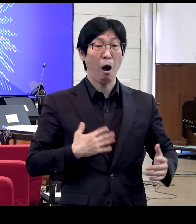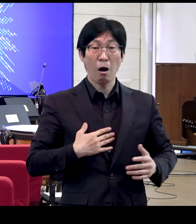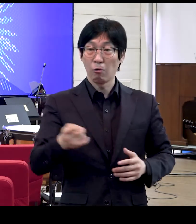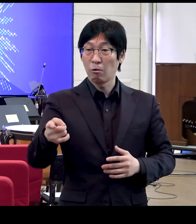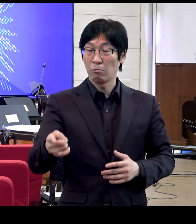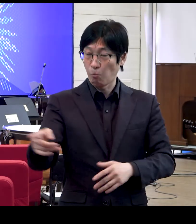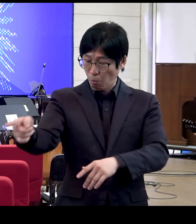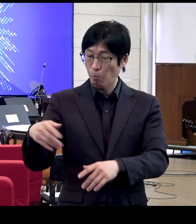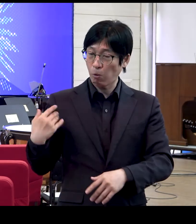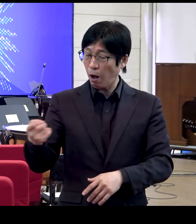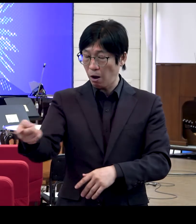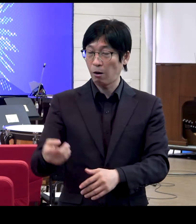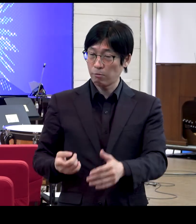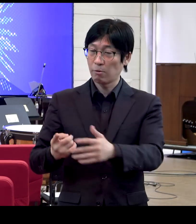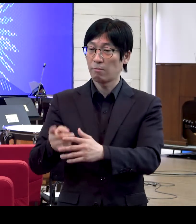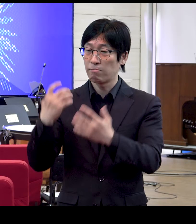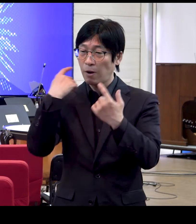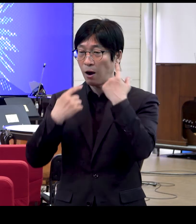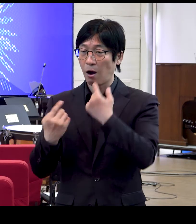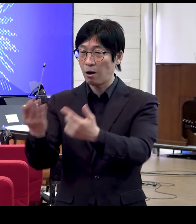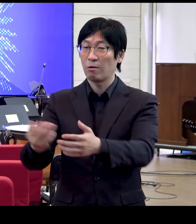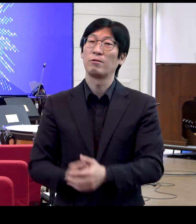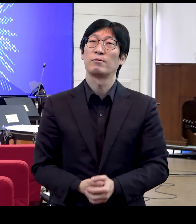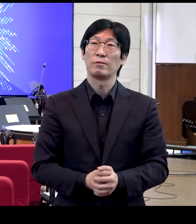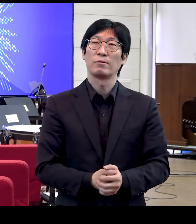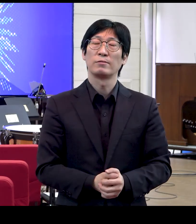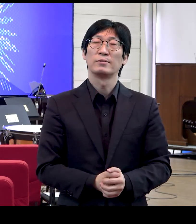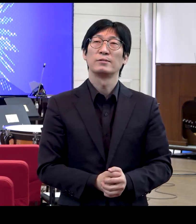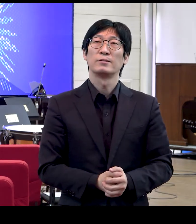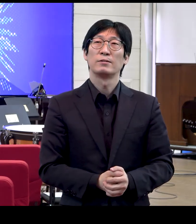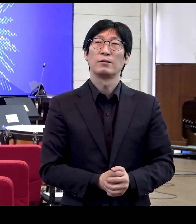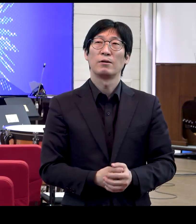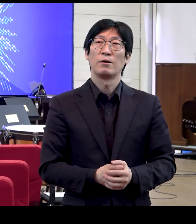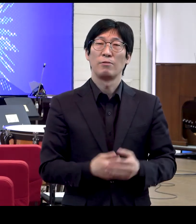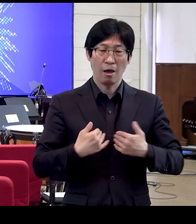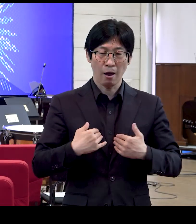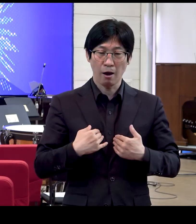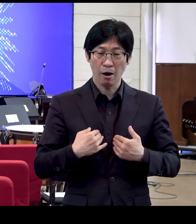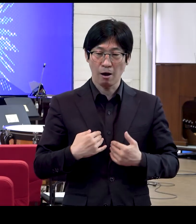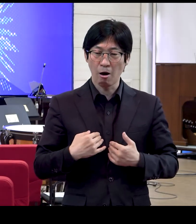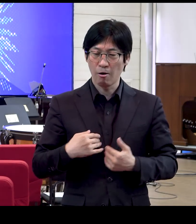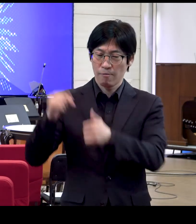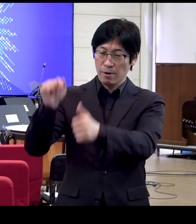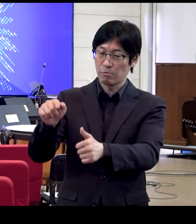하는, 그러니까 너는 모른다는 거 아니에요. 그러니까 너는 내 이